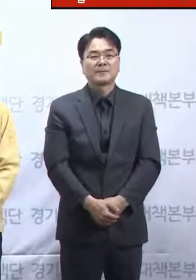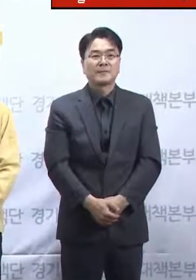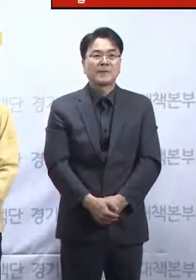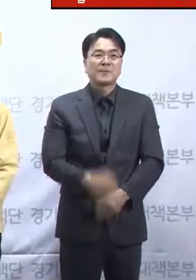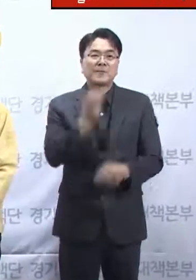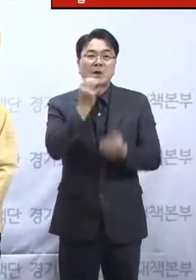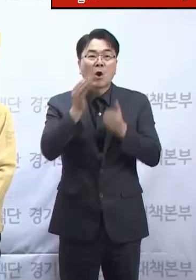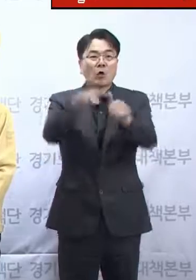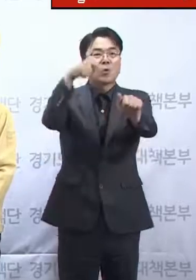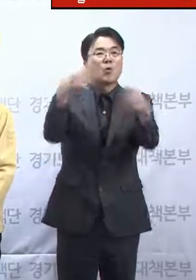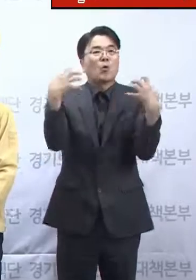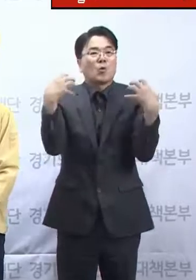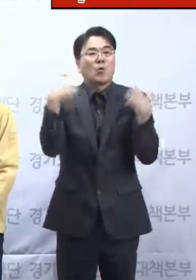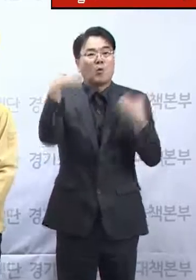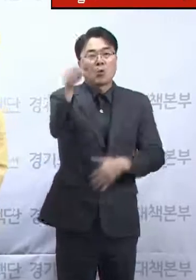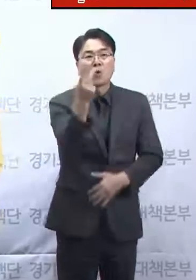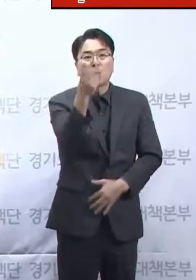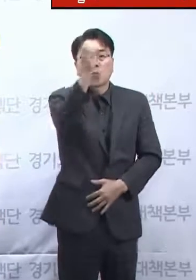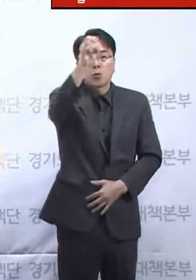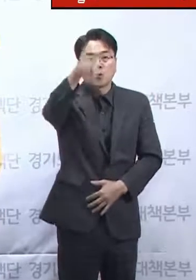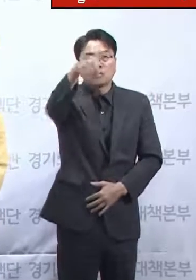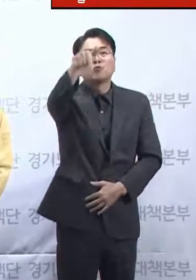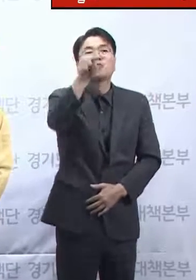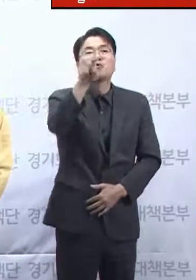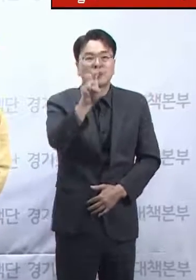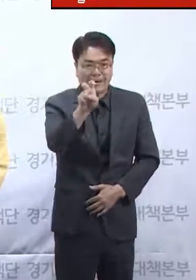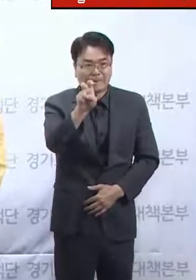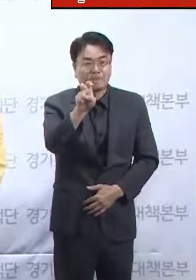네, 경기도 교육감입니다. 오늘